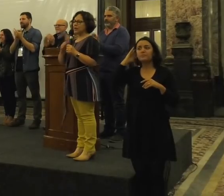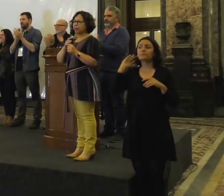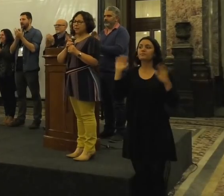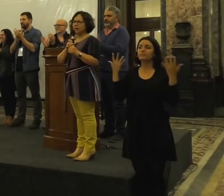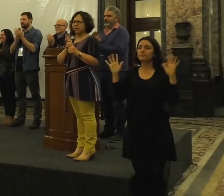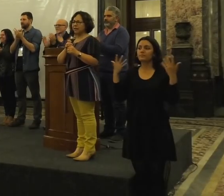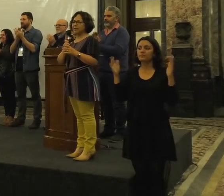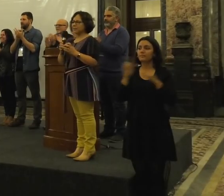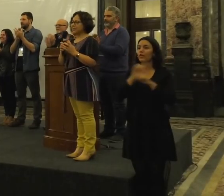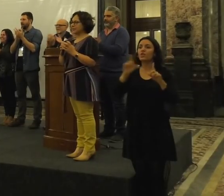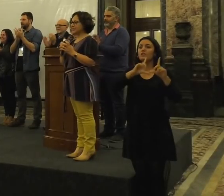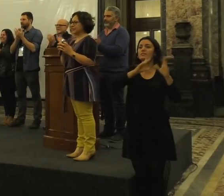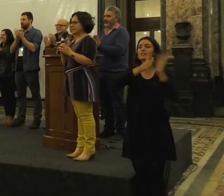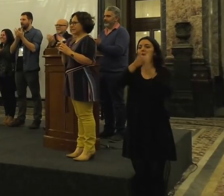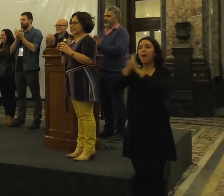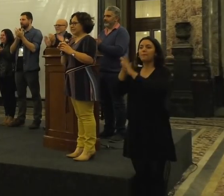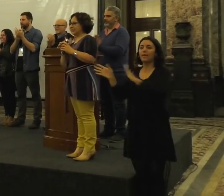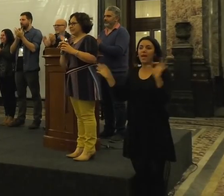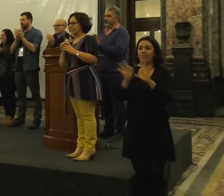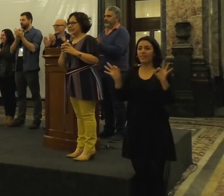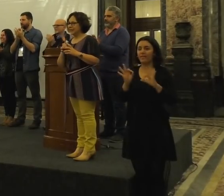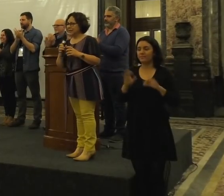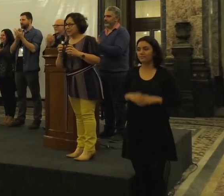Que no se escape nadie.